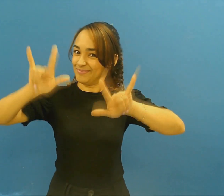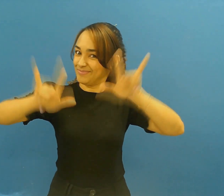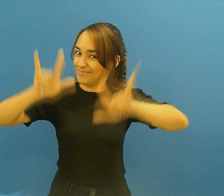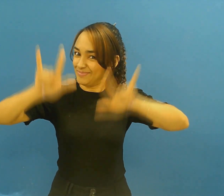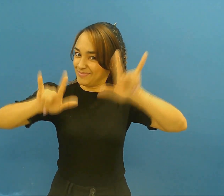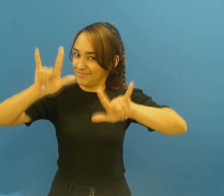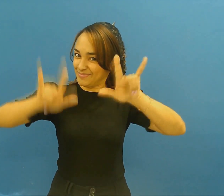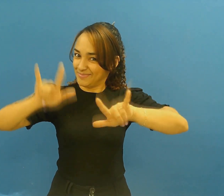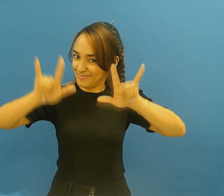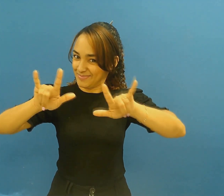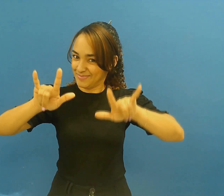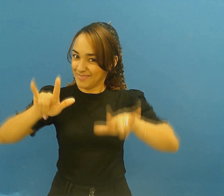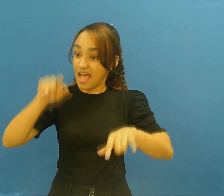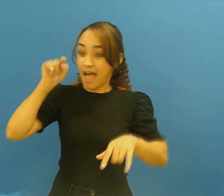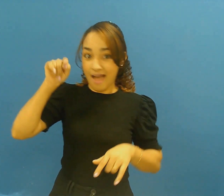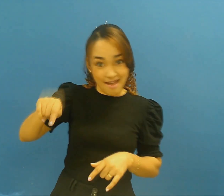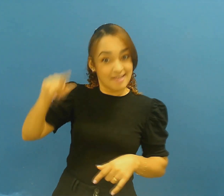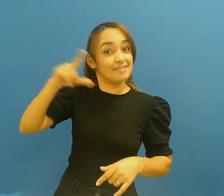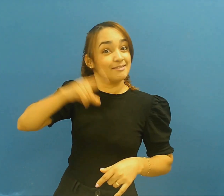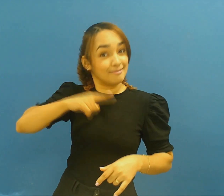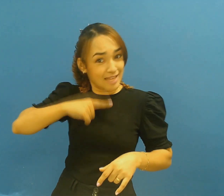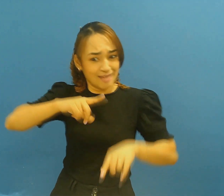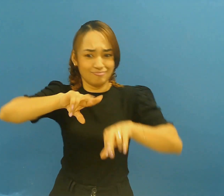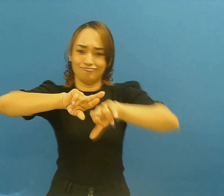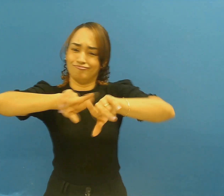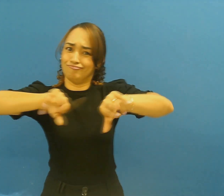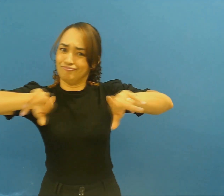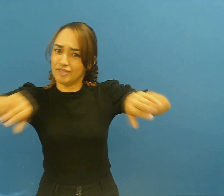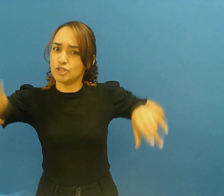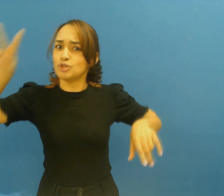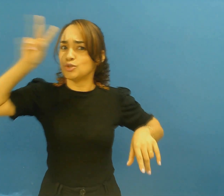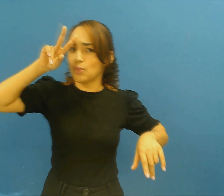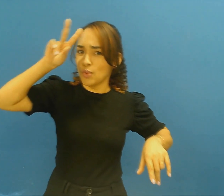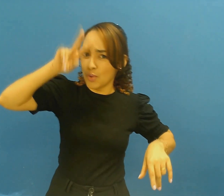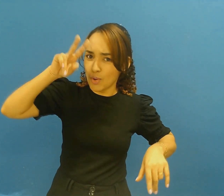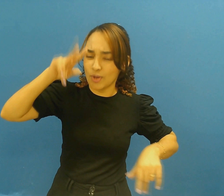Lá você poderá encontrar muitas histórias